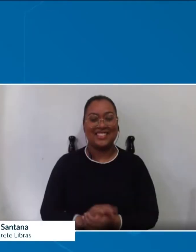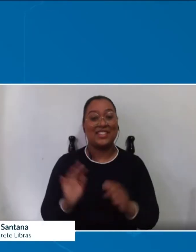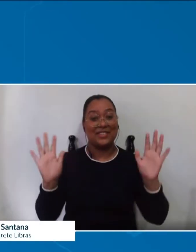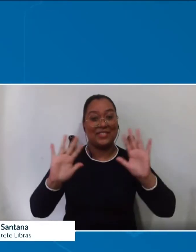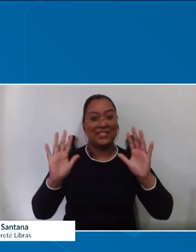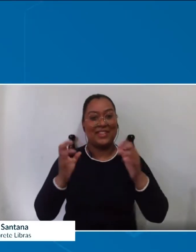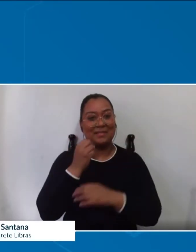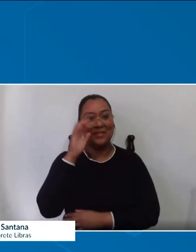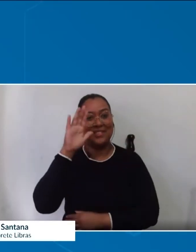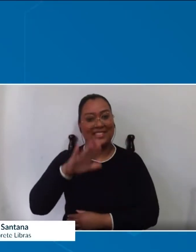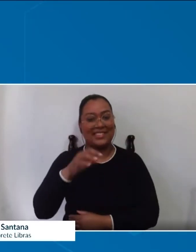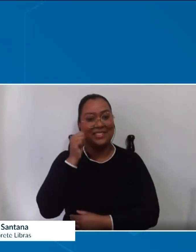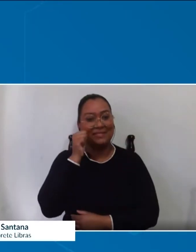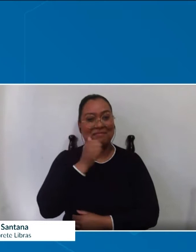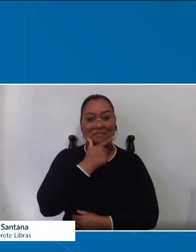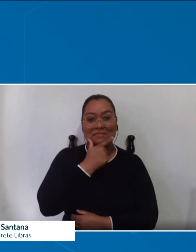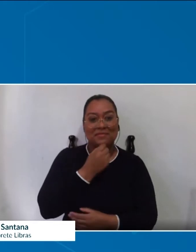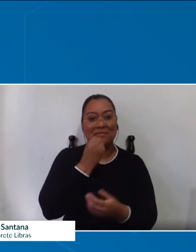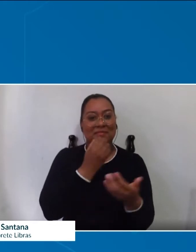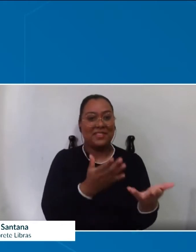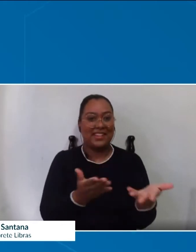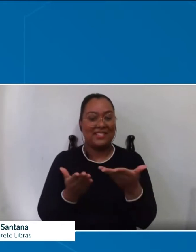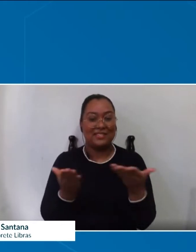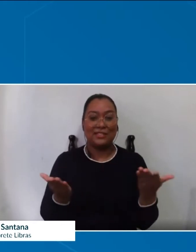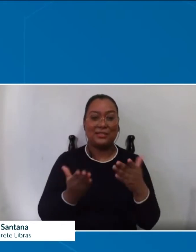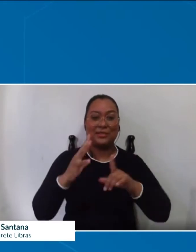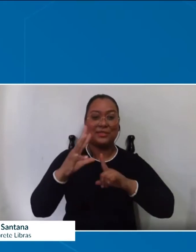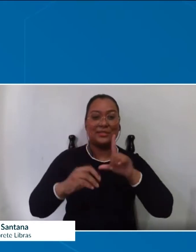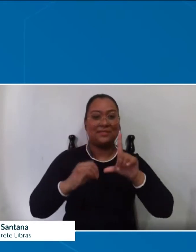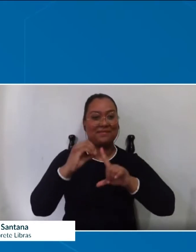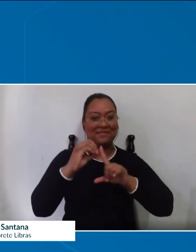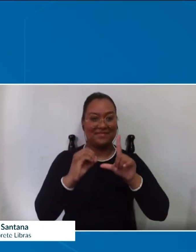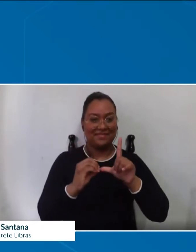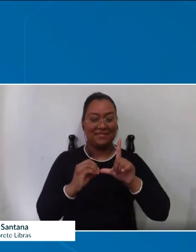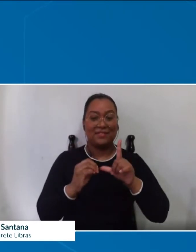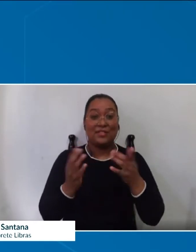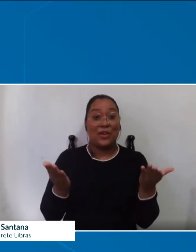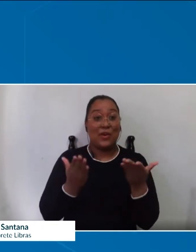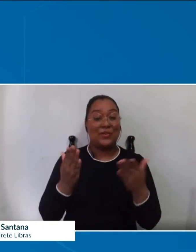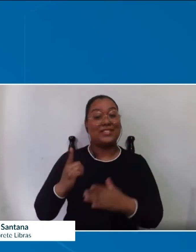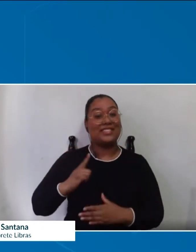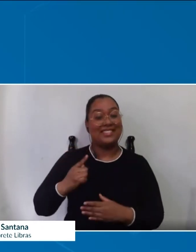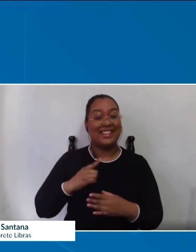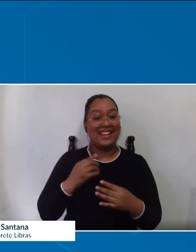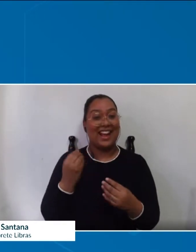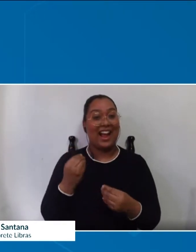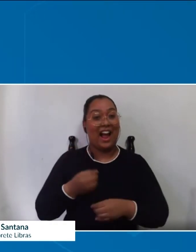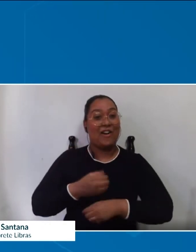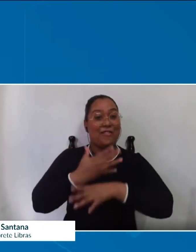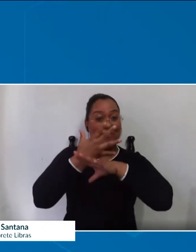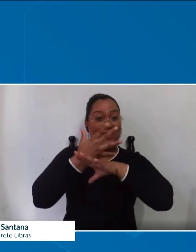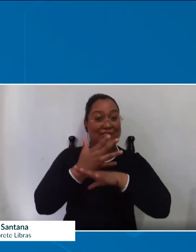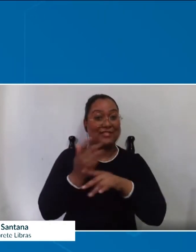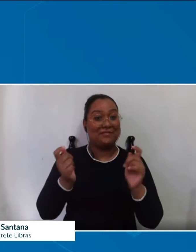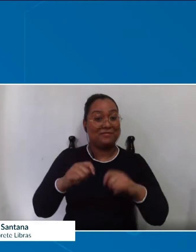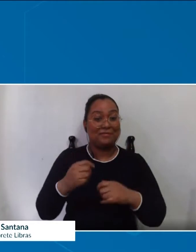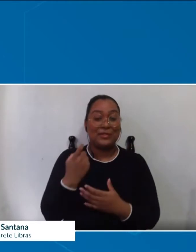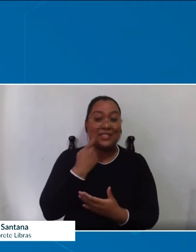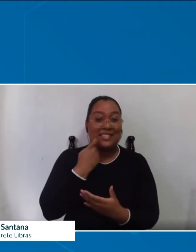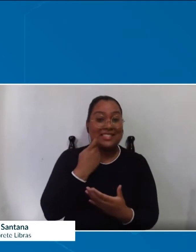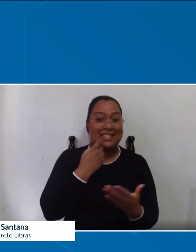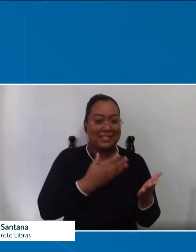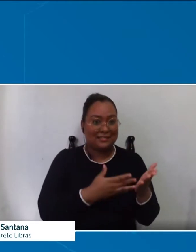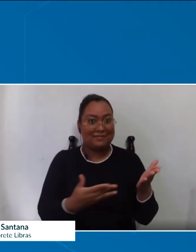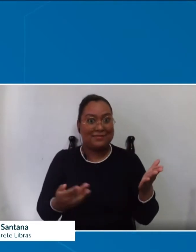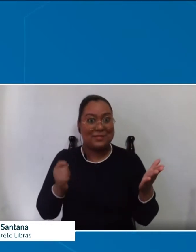Olá, boa tarde, seja bem-vindo e bem-vinda ao Mundo UFG. Estamos ao vivo nessa sexta-feira, fechando a nossa